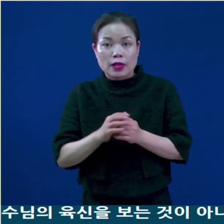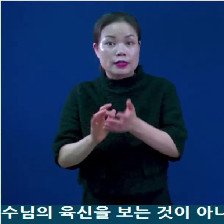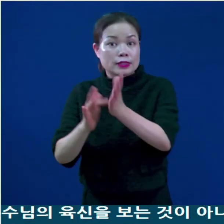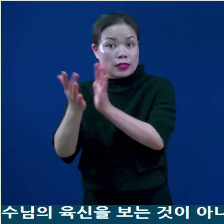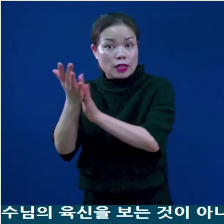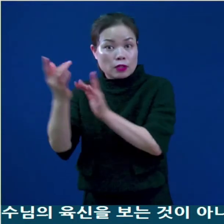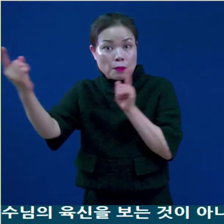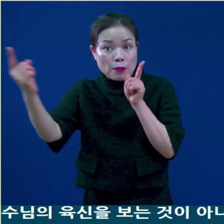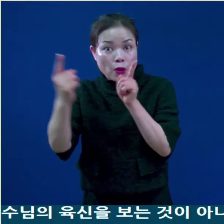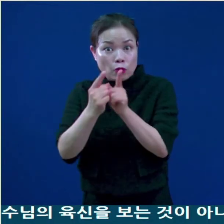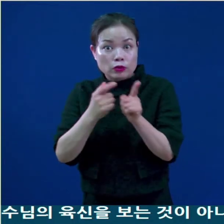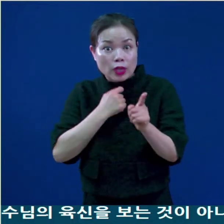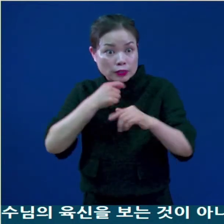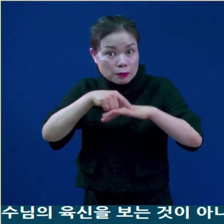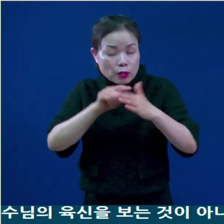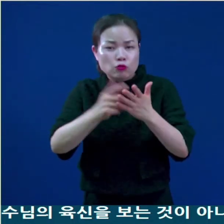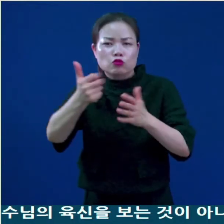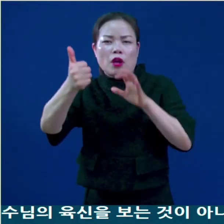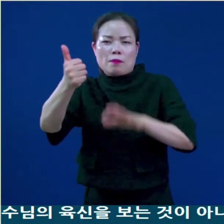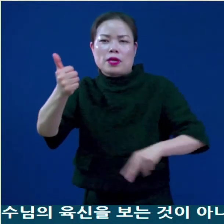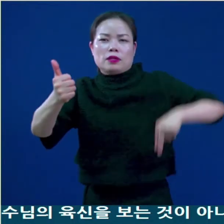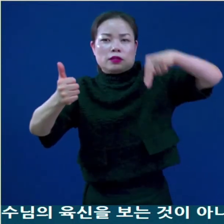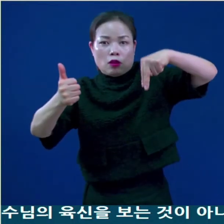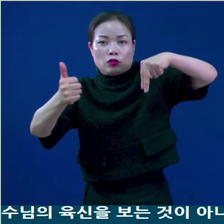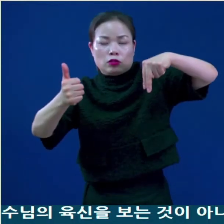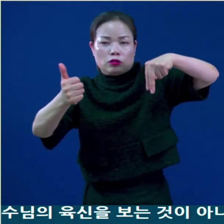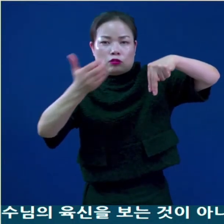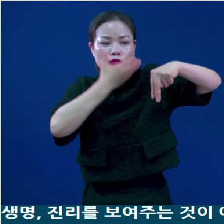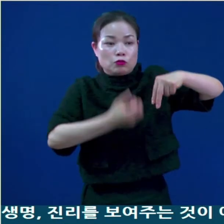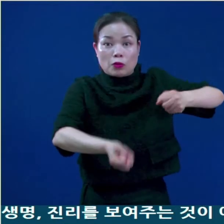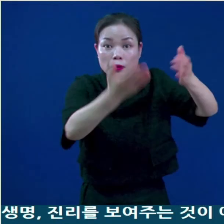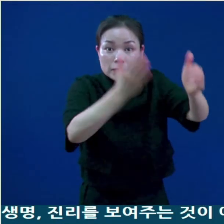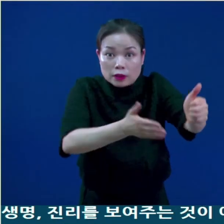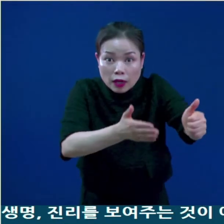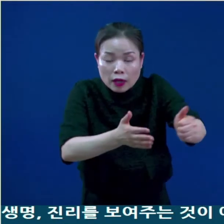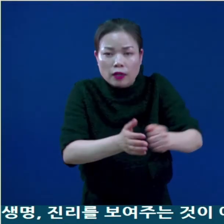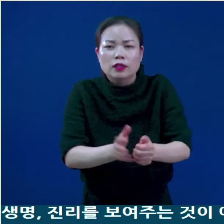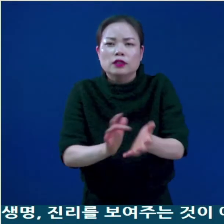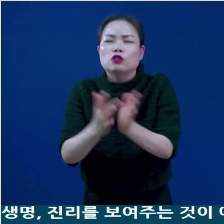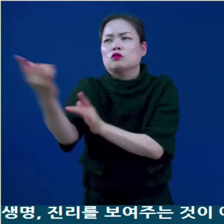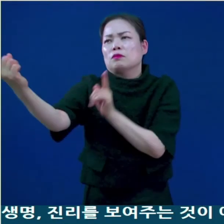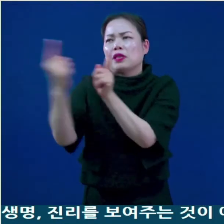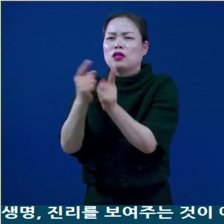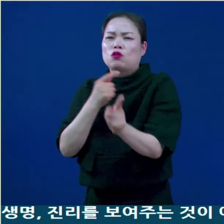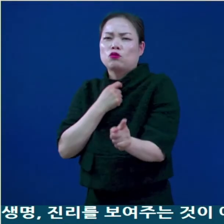예수를 뵙고자 하는 마음으로 주 앞에 서시기를 주의 이름으로 축원합니다. 예수를 배우는